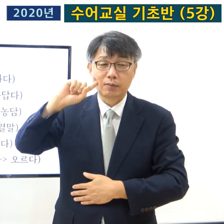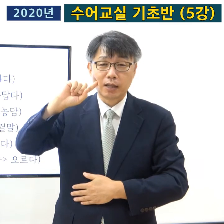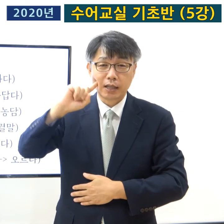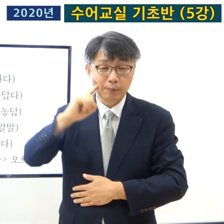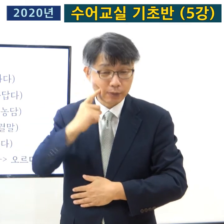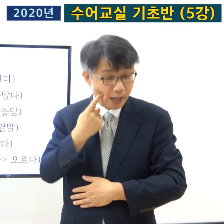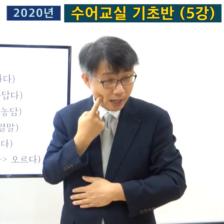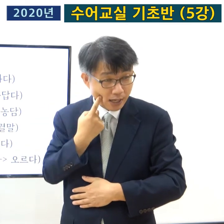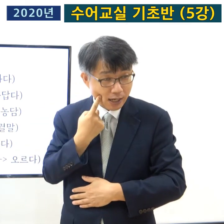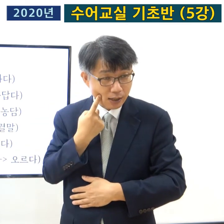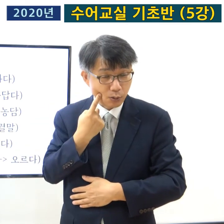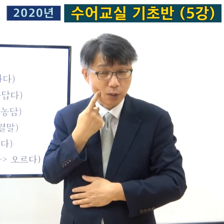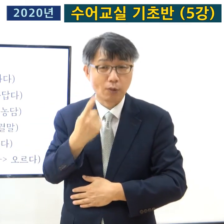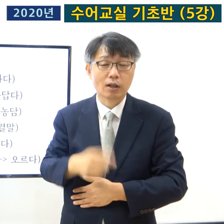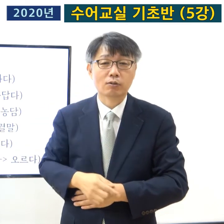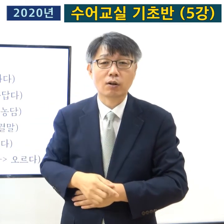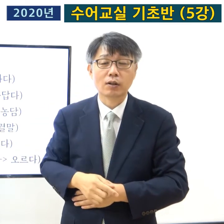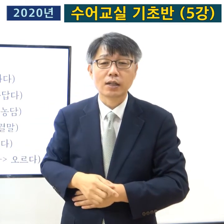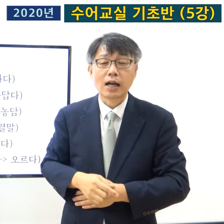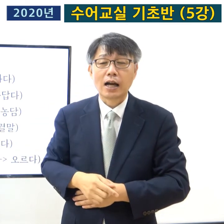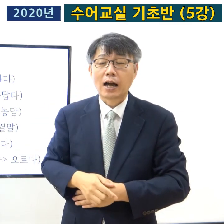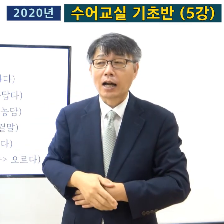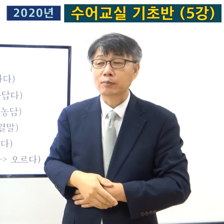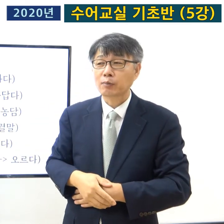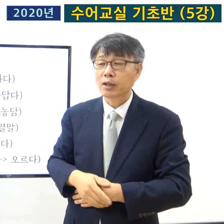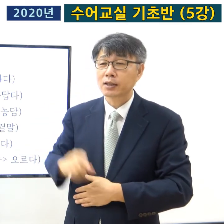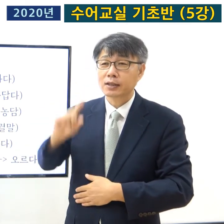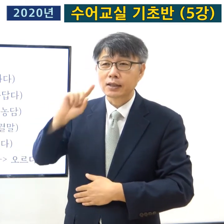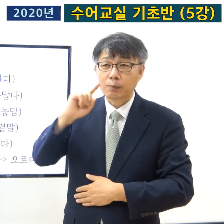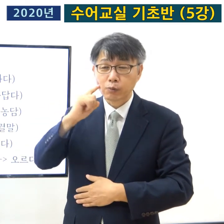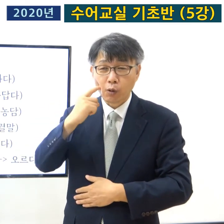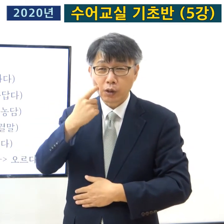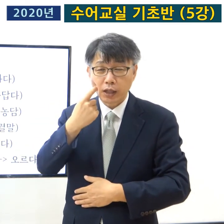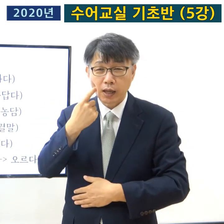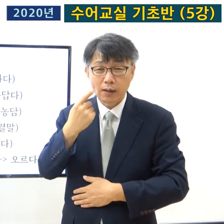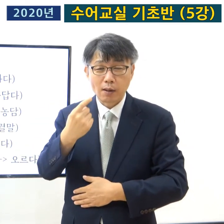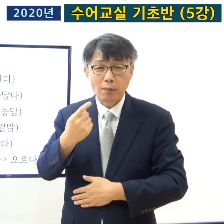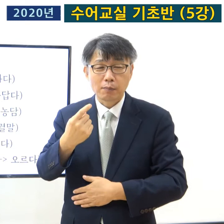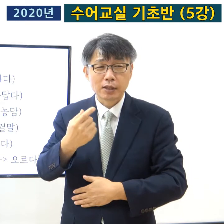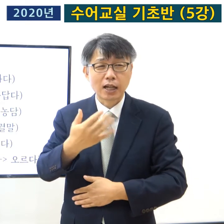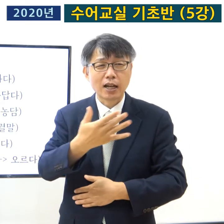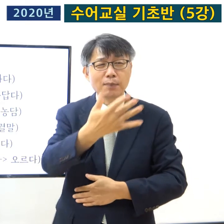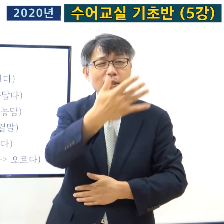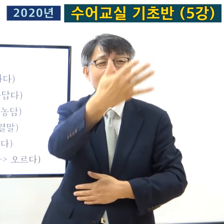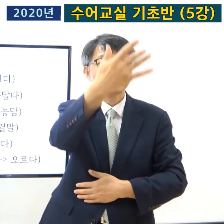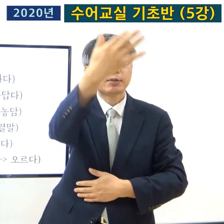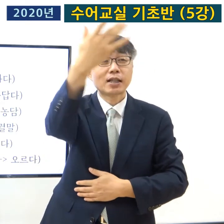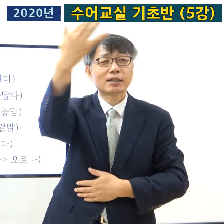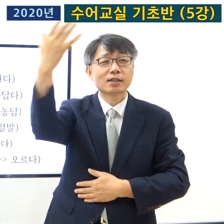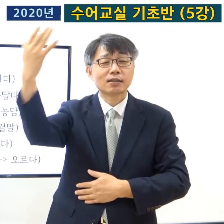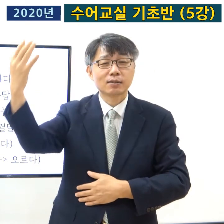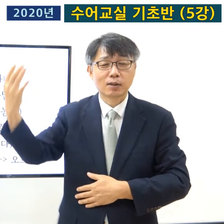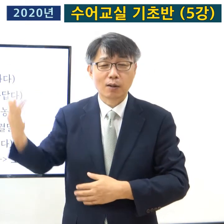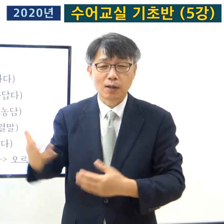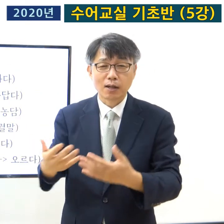되겠습니다. 예쁘다 이렇게 표현하고요. 아름답다는 예쁘고 이렇게 샤샤샤 빛나는 그런 이렇게 뭐